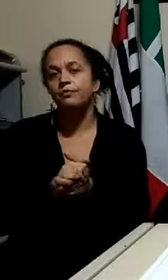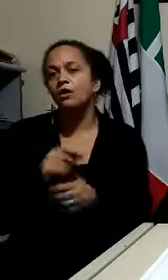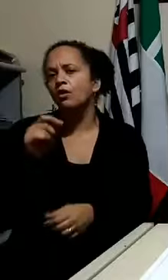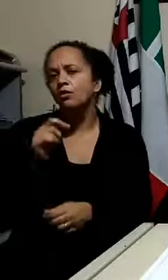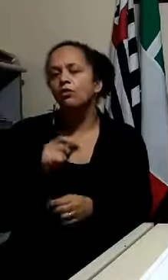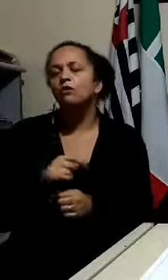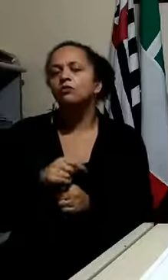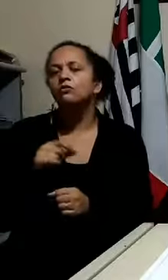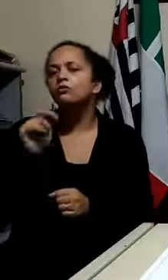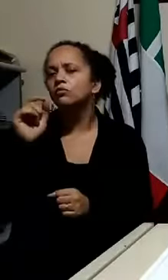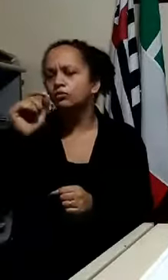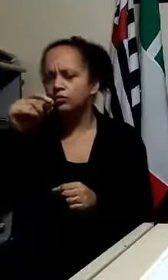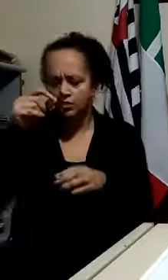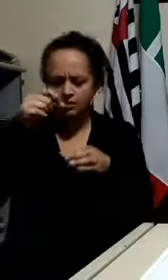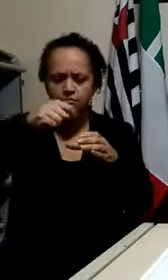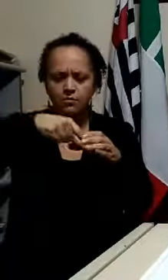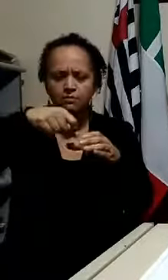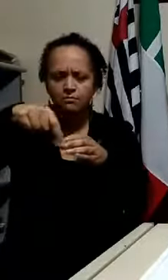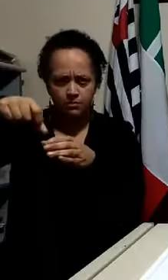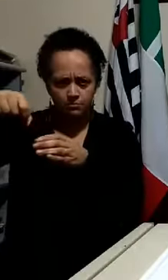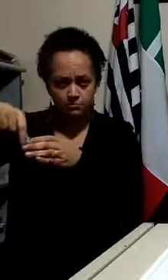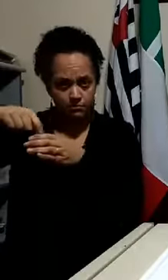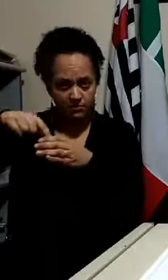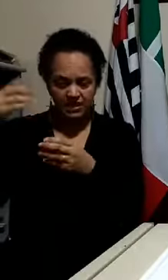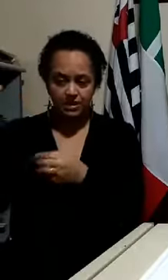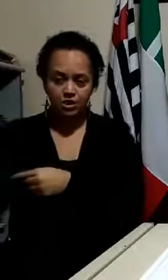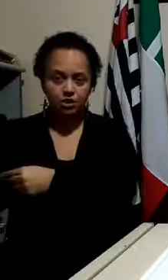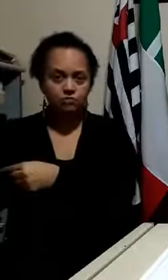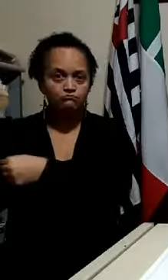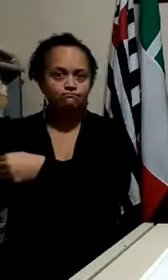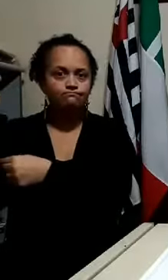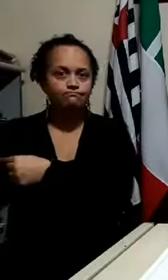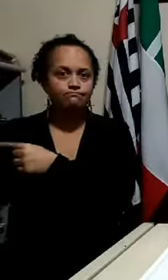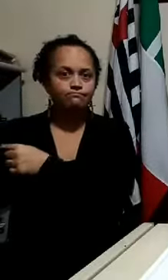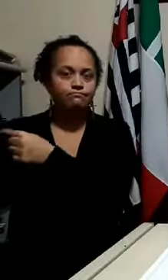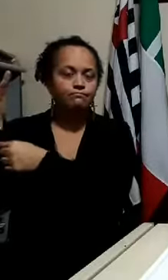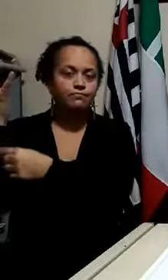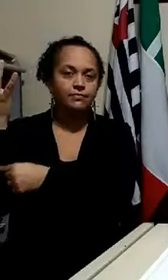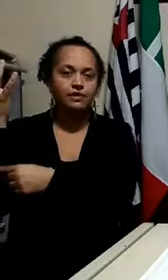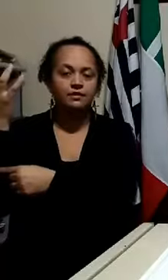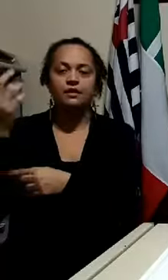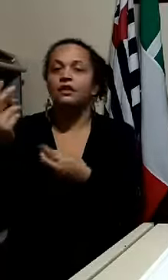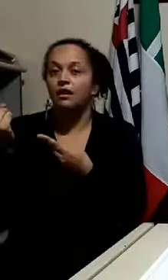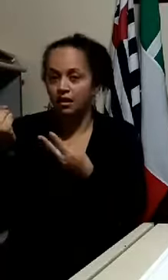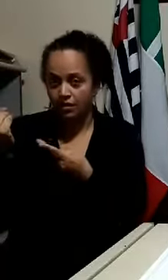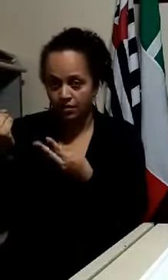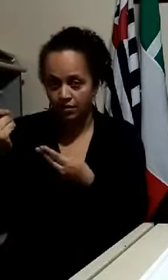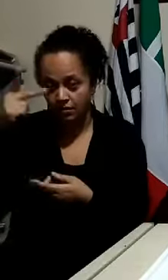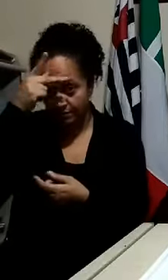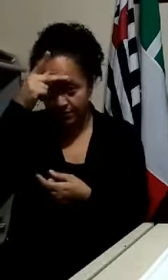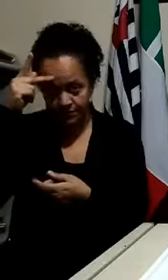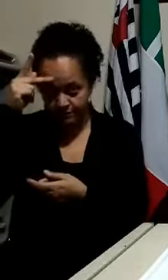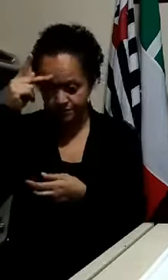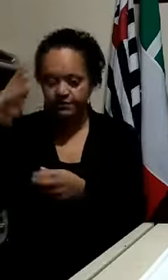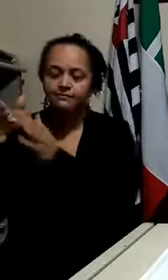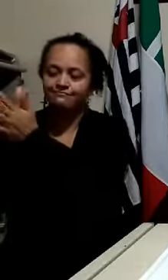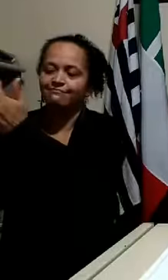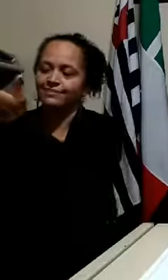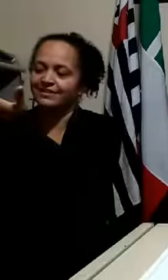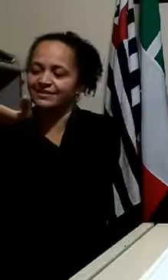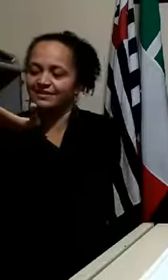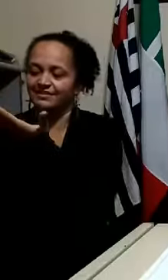semeado entre os espinhos é o que ouve a palavra, porém os